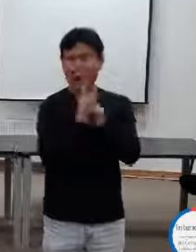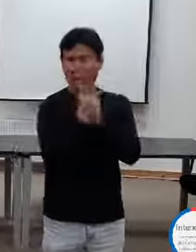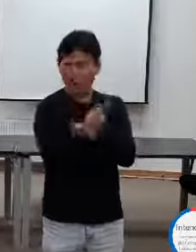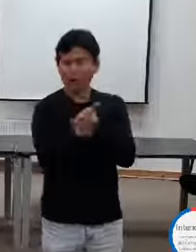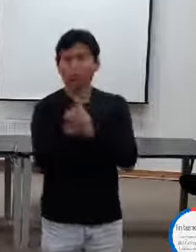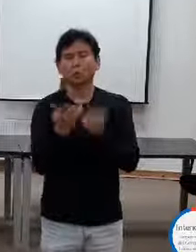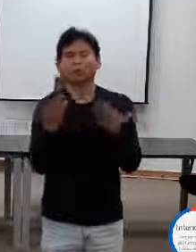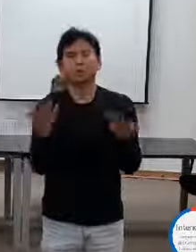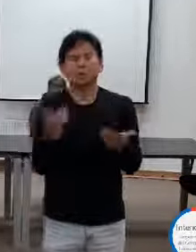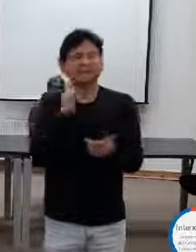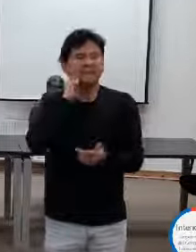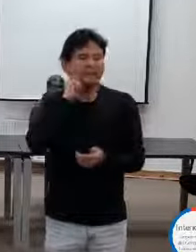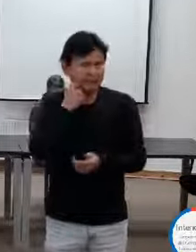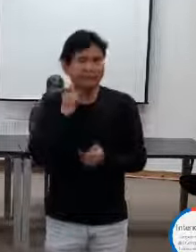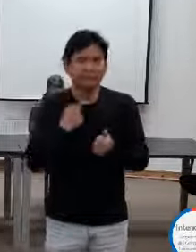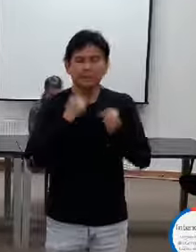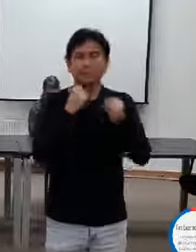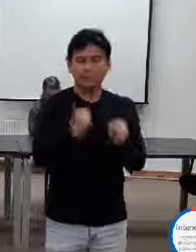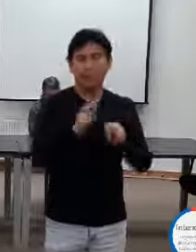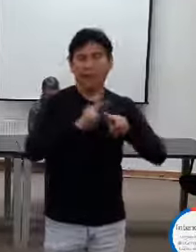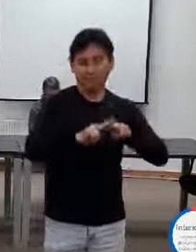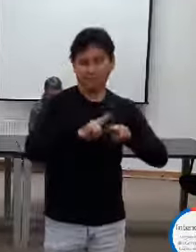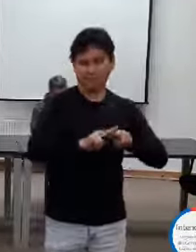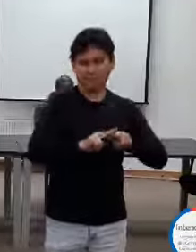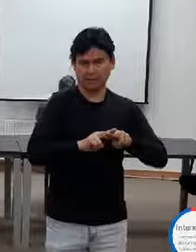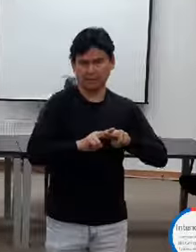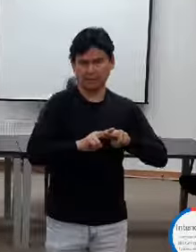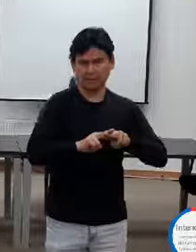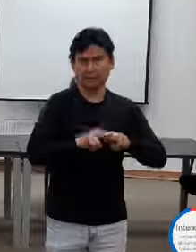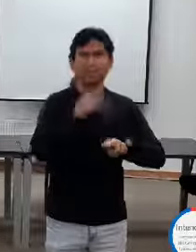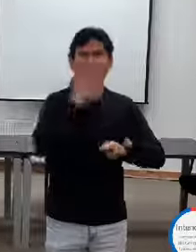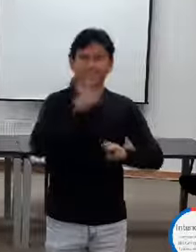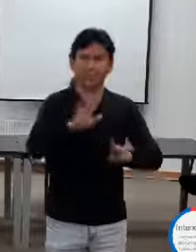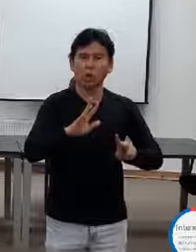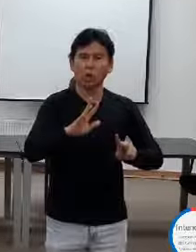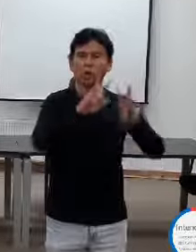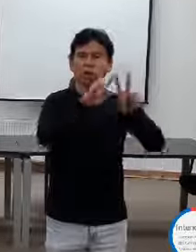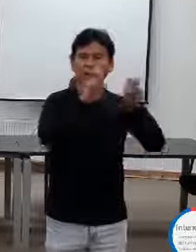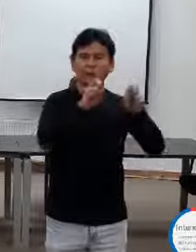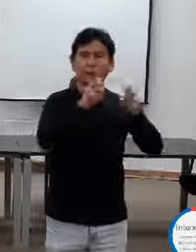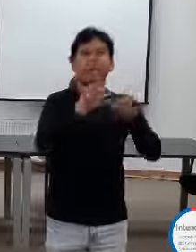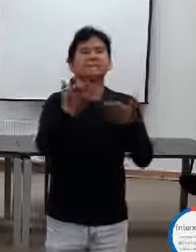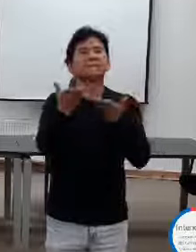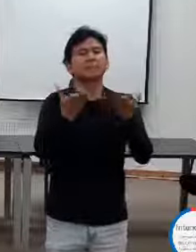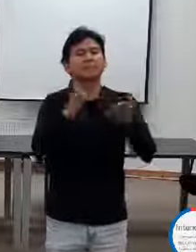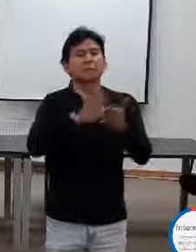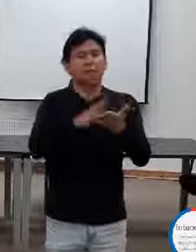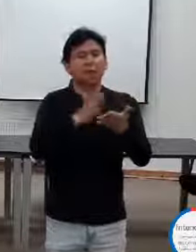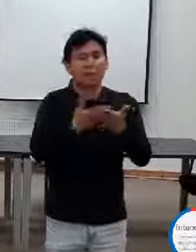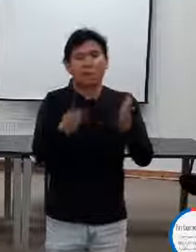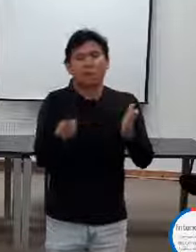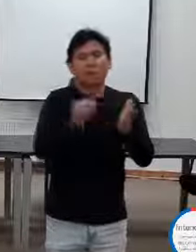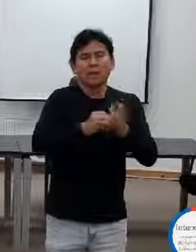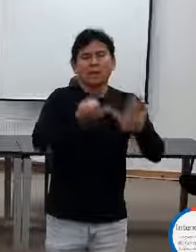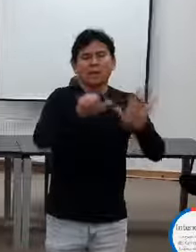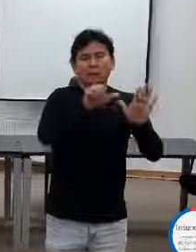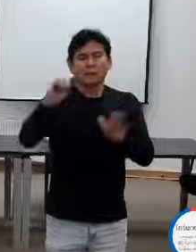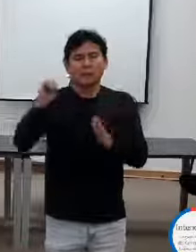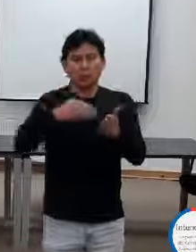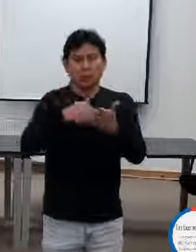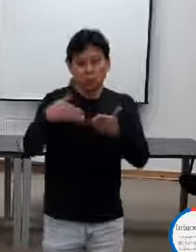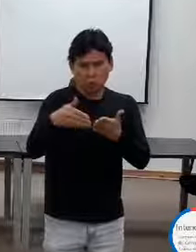reconstrucción, sí se van a hacer importantes mejoramientos por parte del servicio de salud, lo que va a sumar más de 600 millones